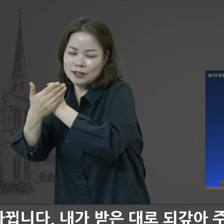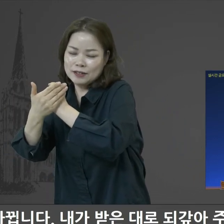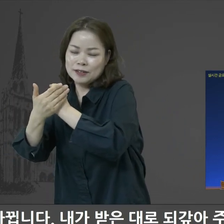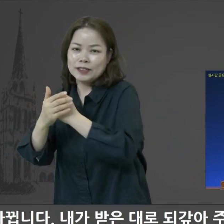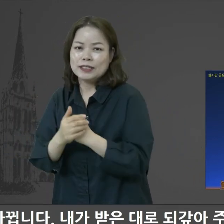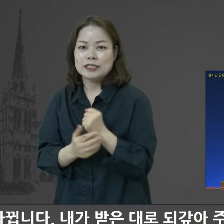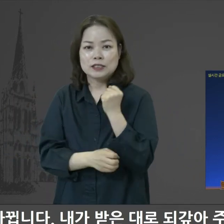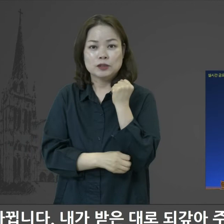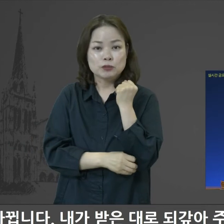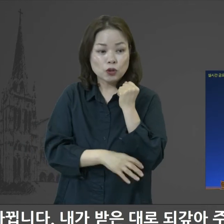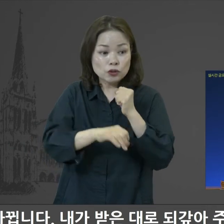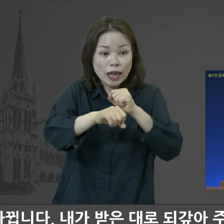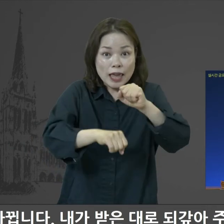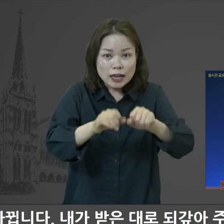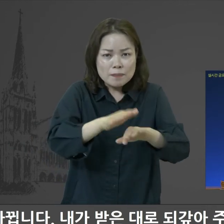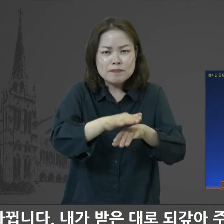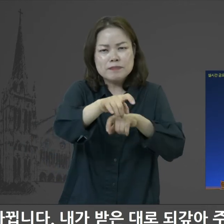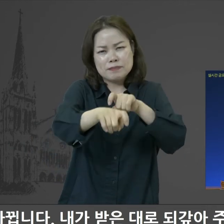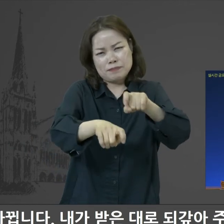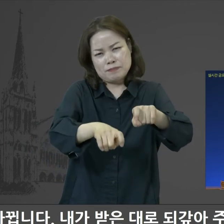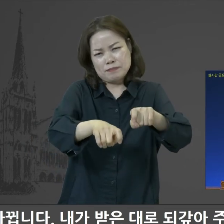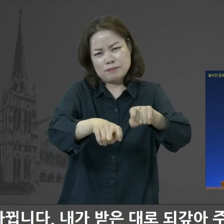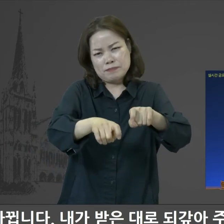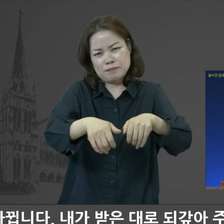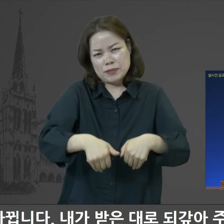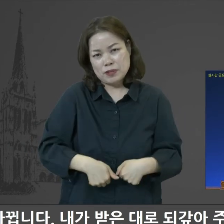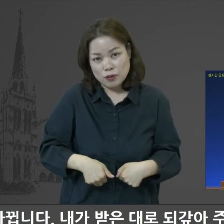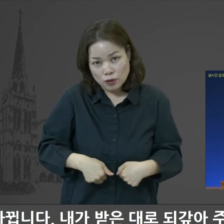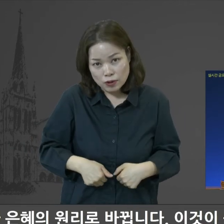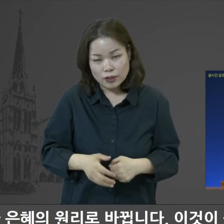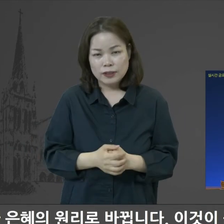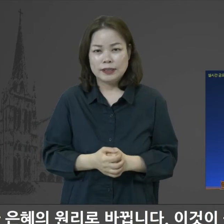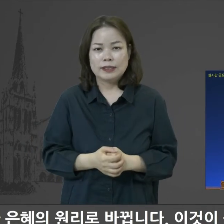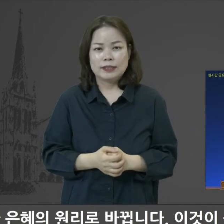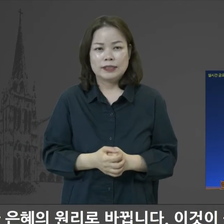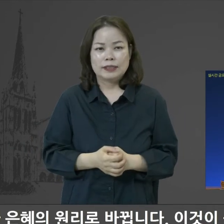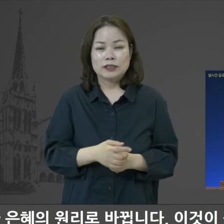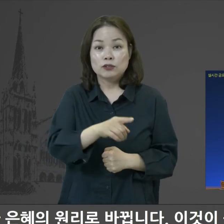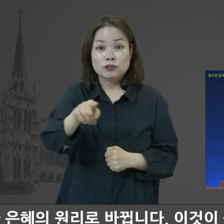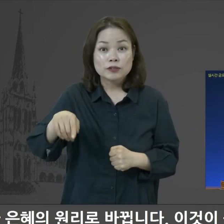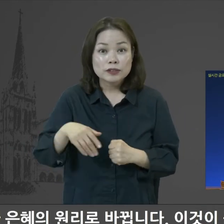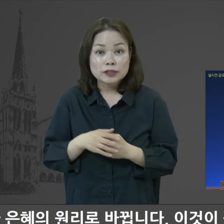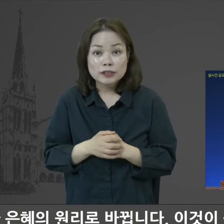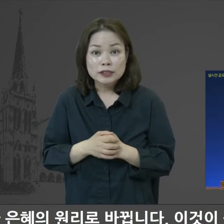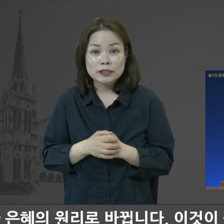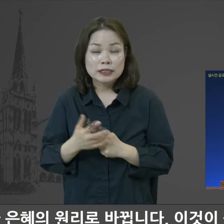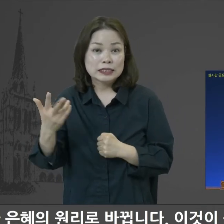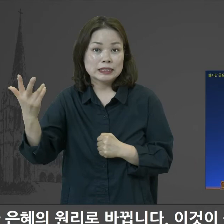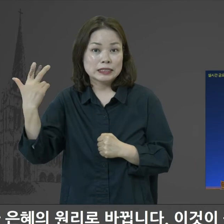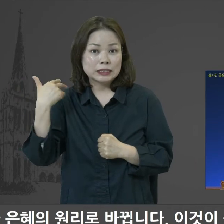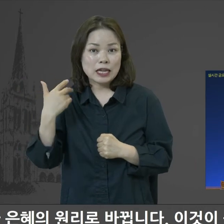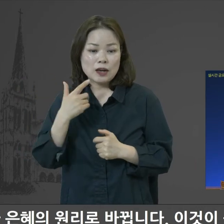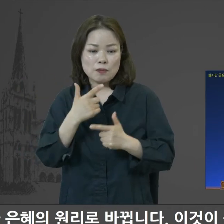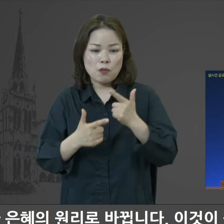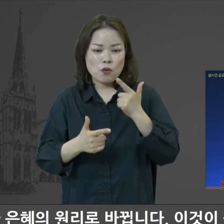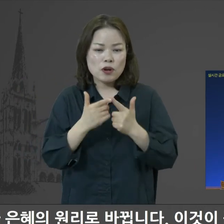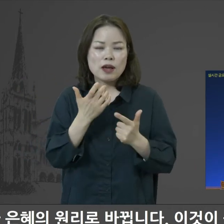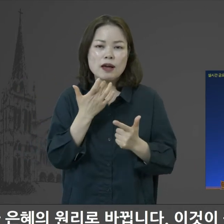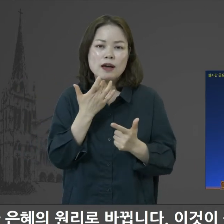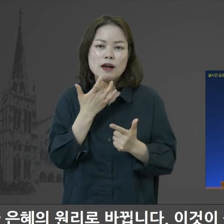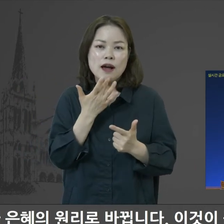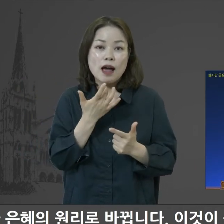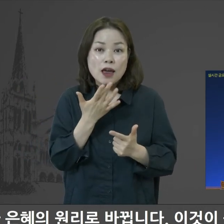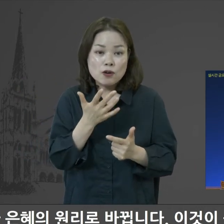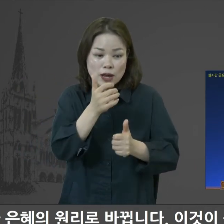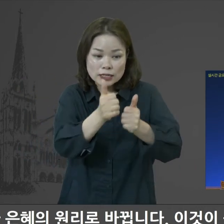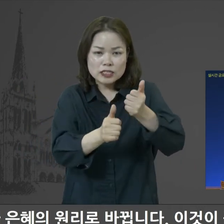거예요. 우리는 정말 많은 시간 동안 보복의 원리 가운데 살고 있습니다. 여러분, 지난 목요일, 지난 화요일